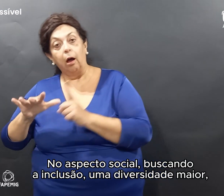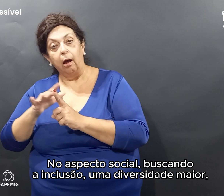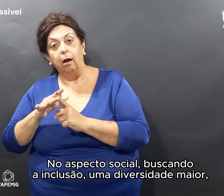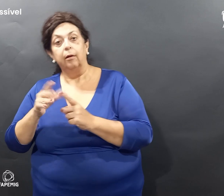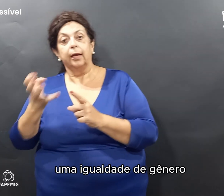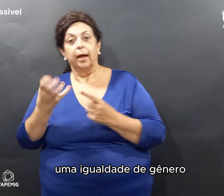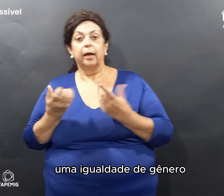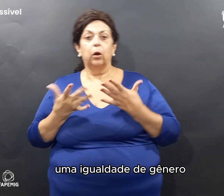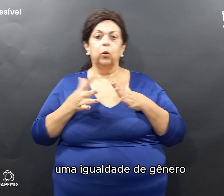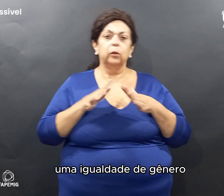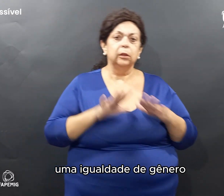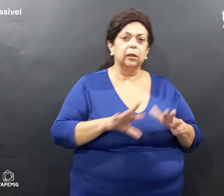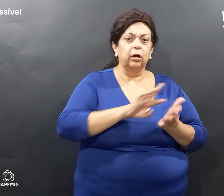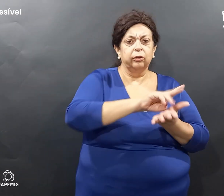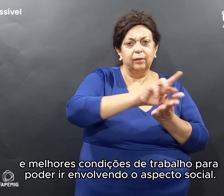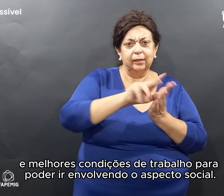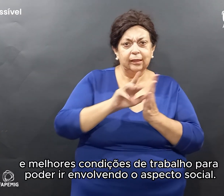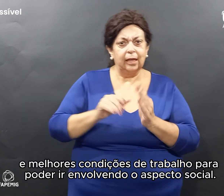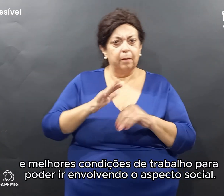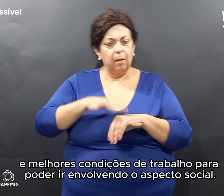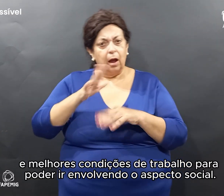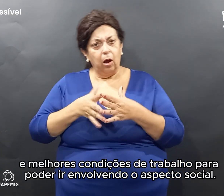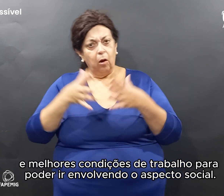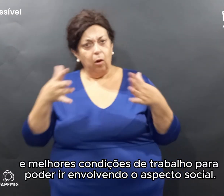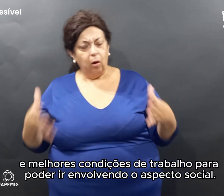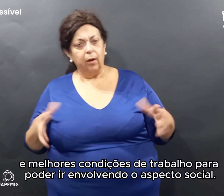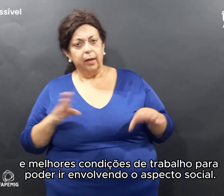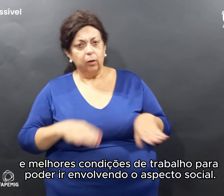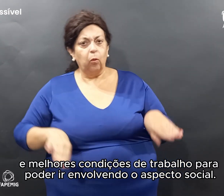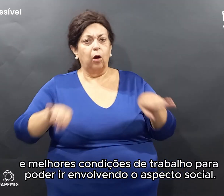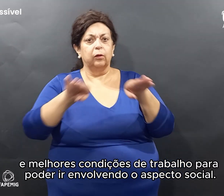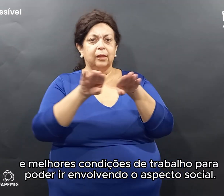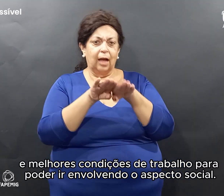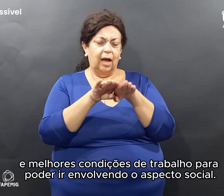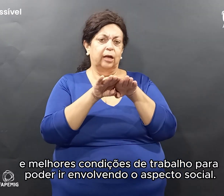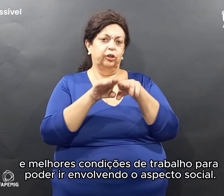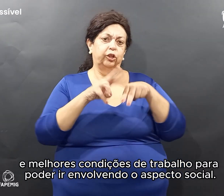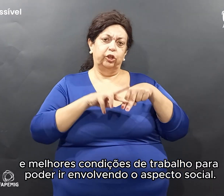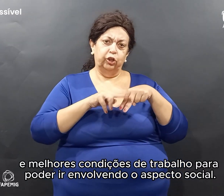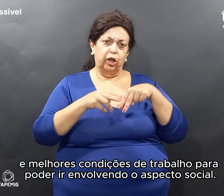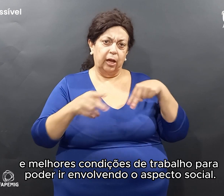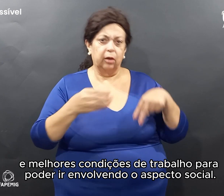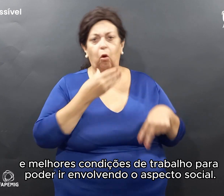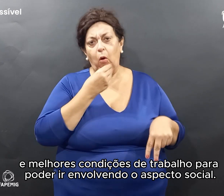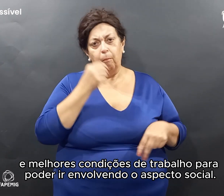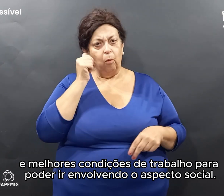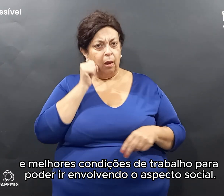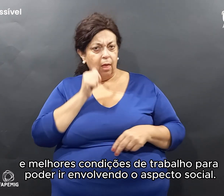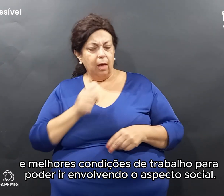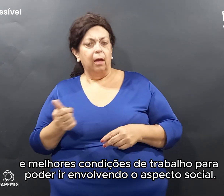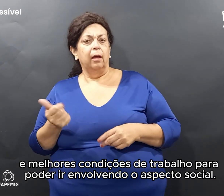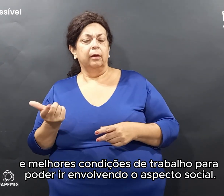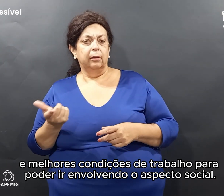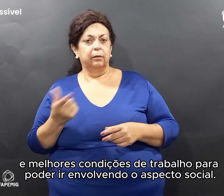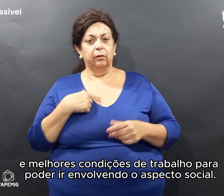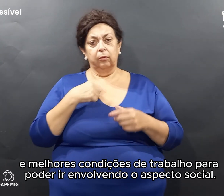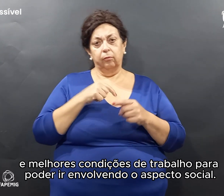maior, uma igualdade de gênero e melhores condições aí de trabalho para poder, né, envolvendo aí o aspecto